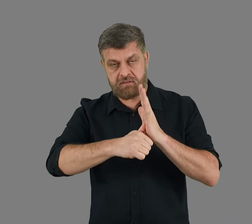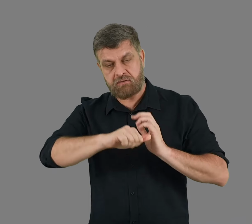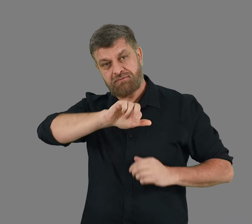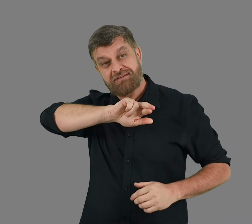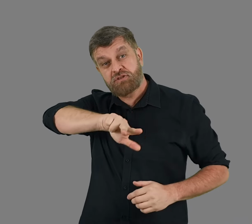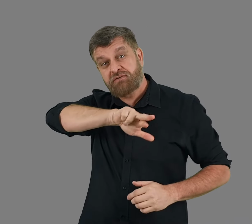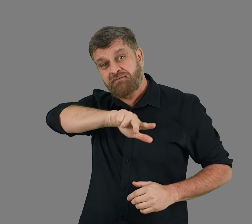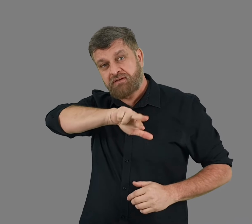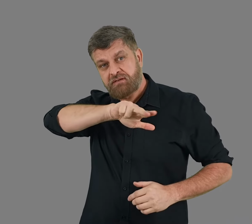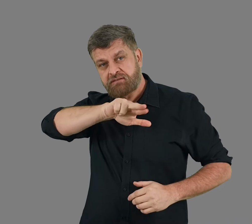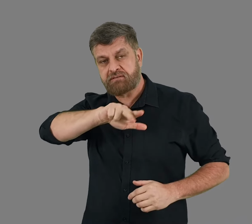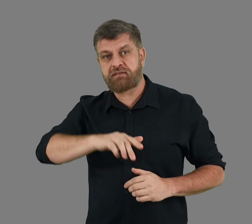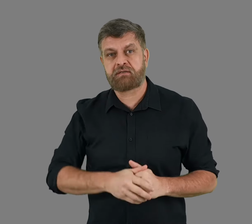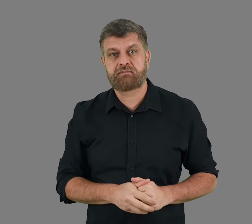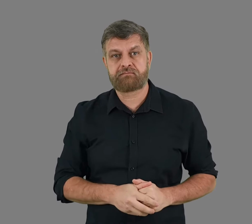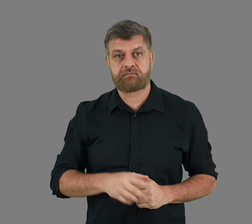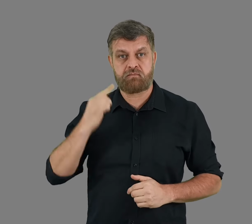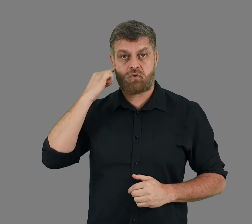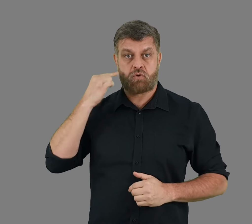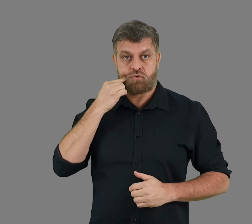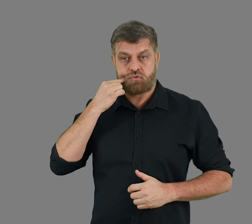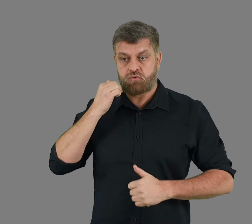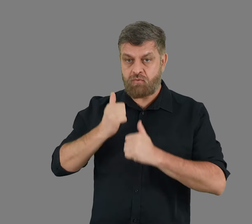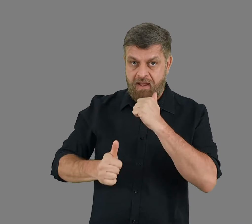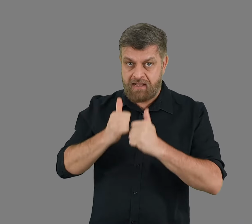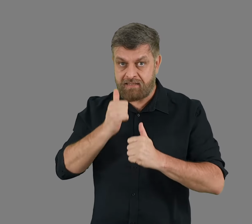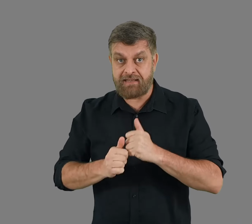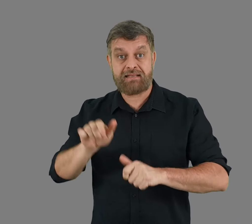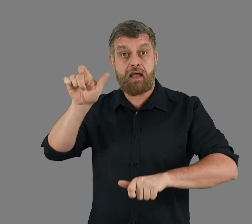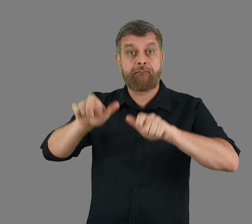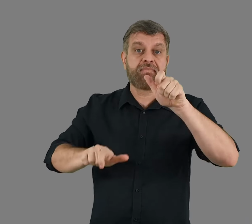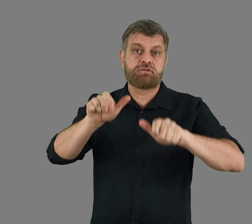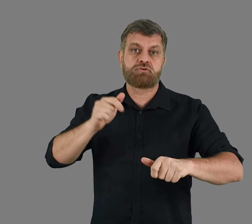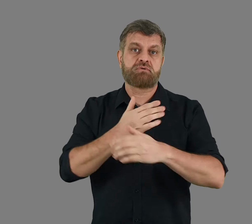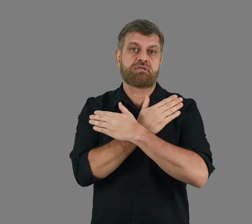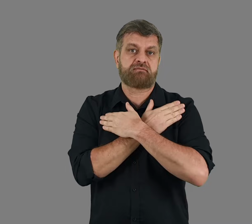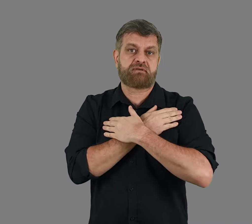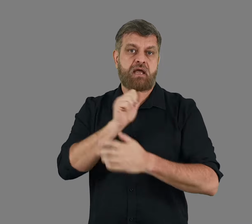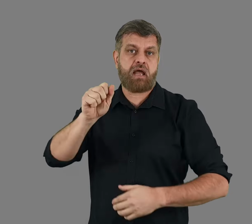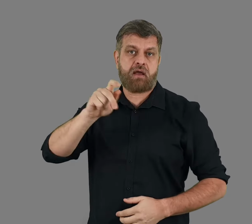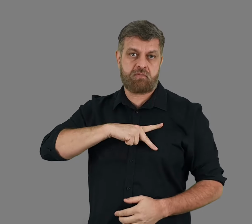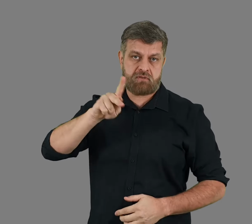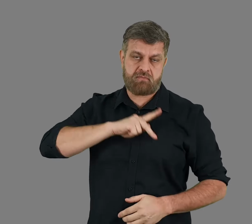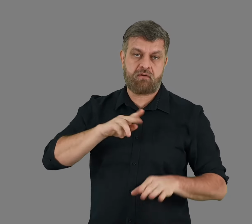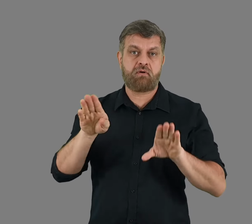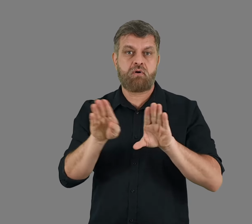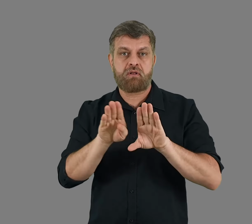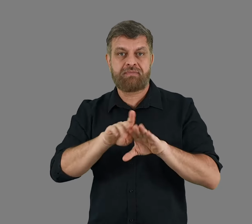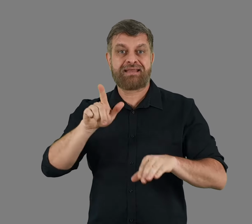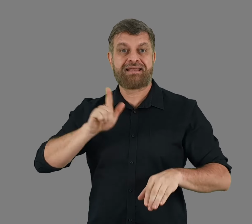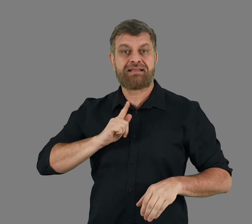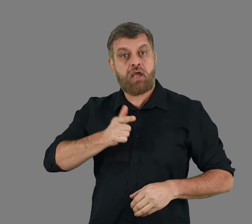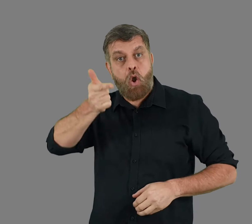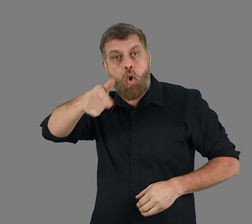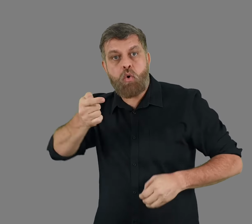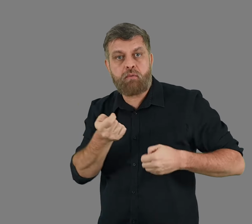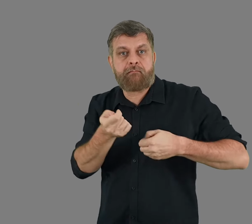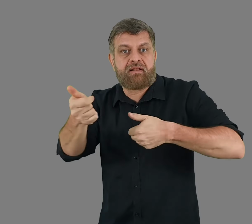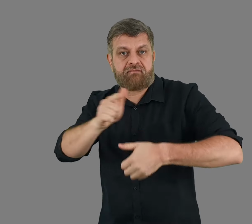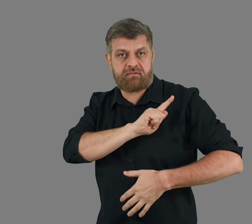diferenciado, surdatletas, pessoas desempregadas, aposentadas ou que recebem outros benefícios do governo, que